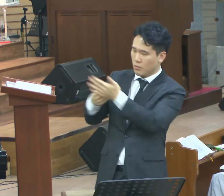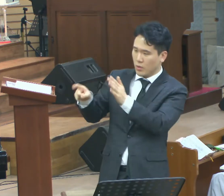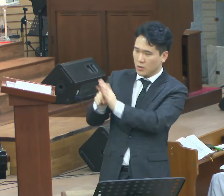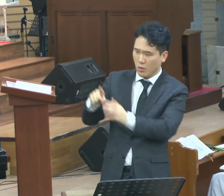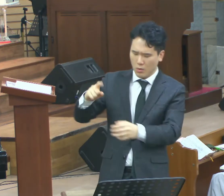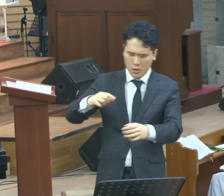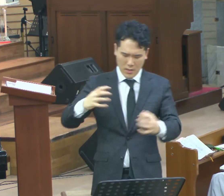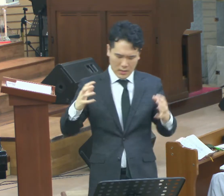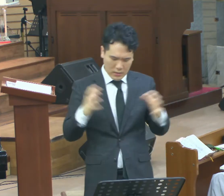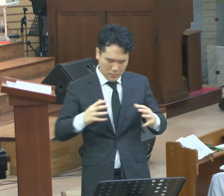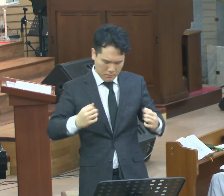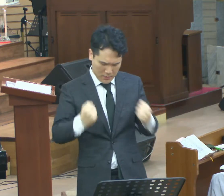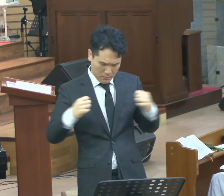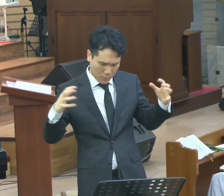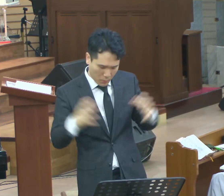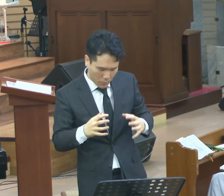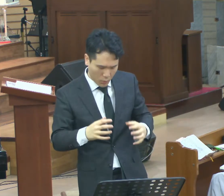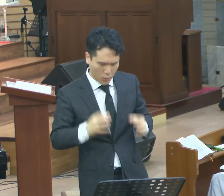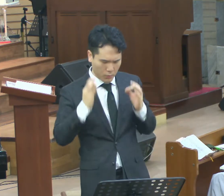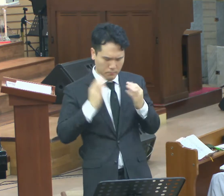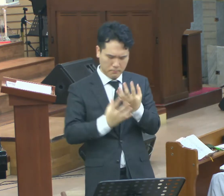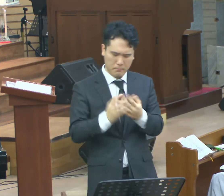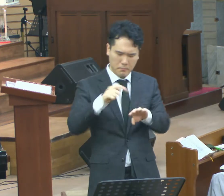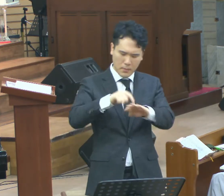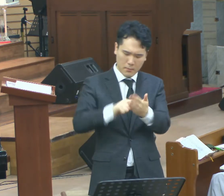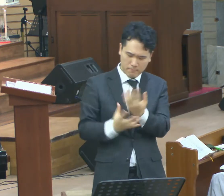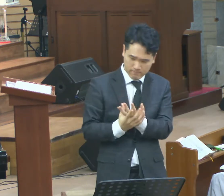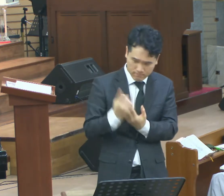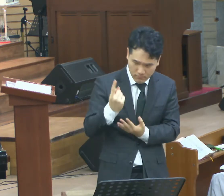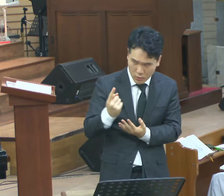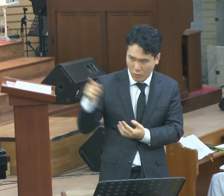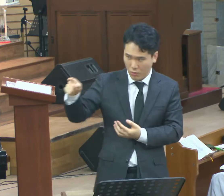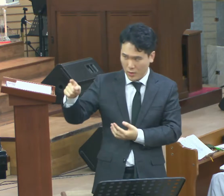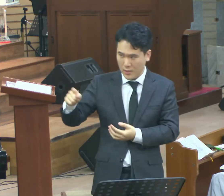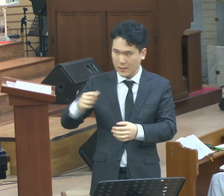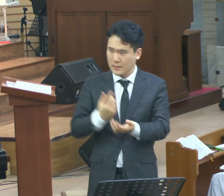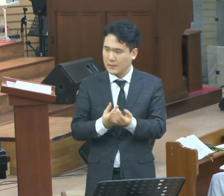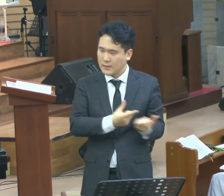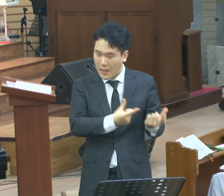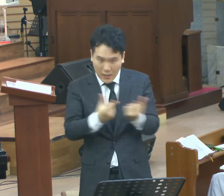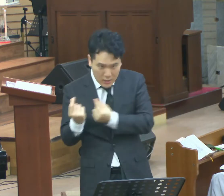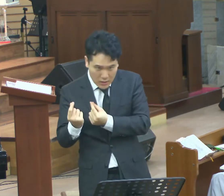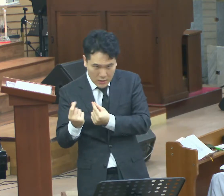움직인 흔적들이 교회 역사에 남아있다는 거예요.